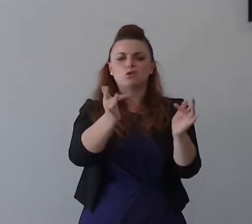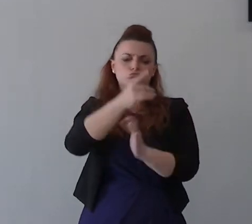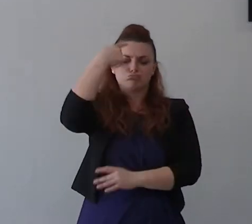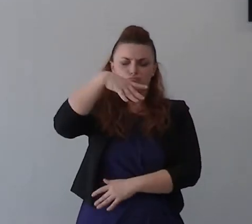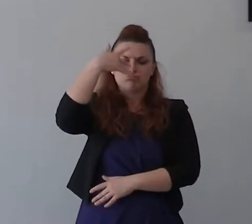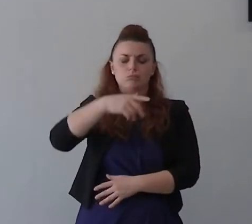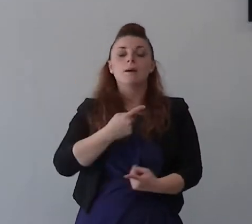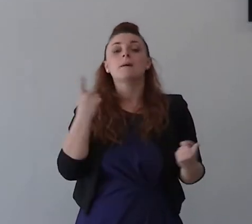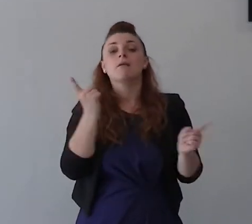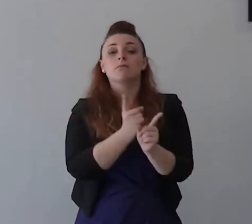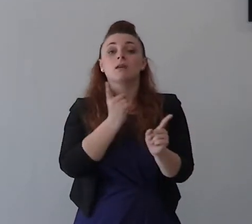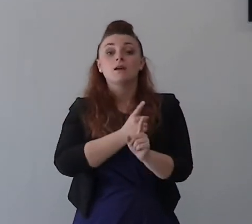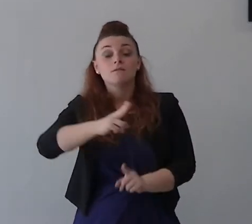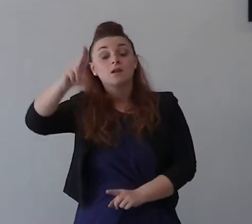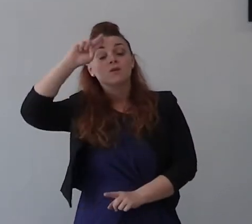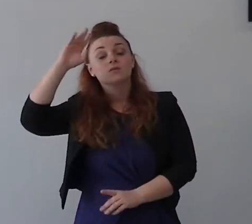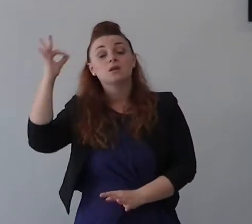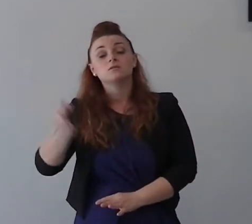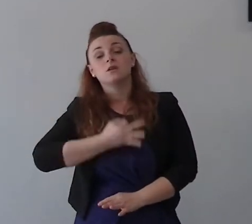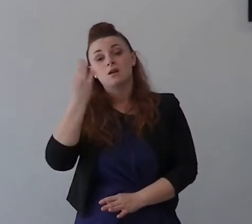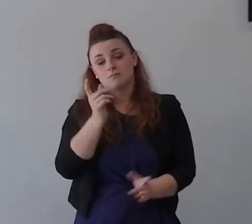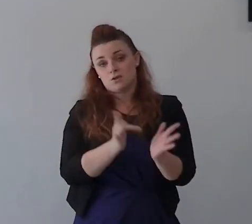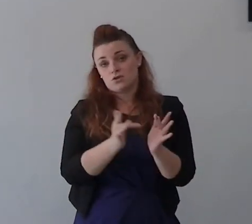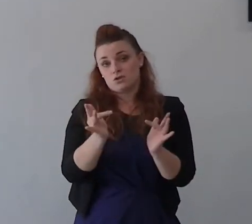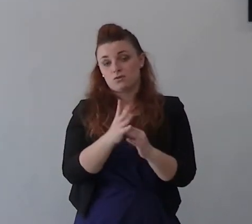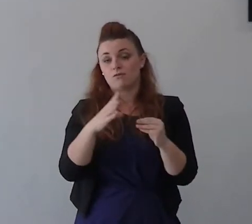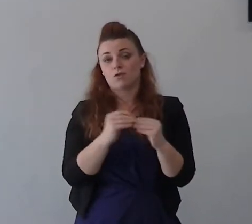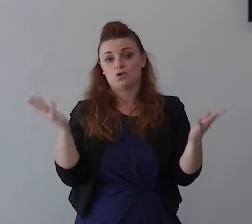Dovresti ricordarti di Gesù.